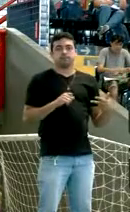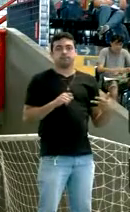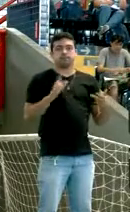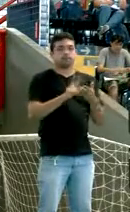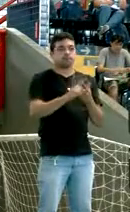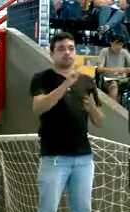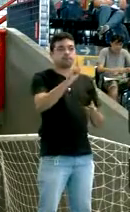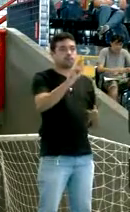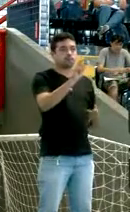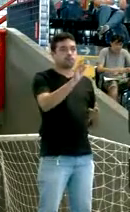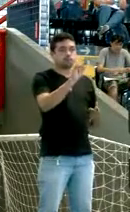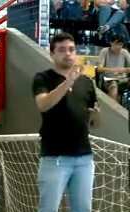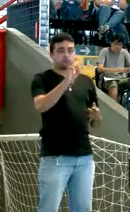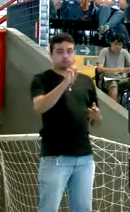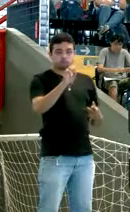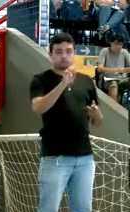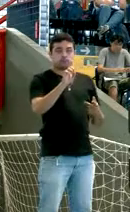Garfield.